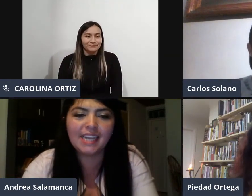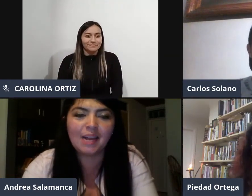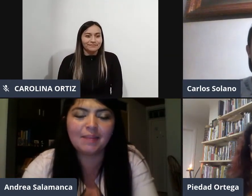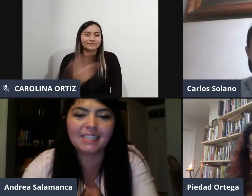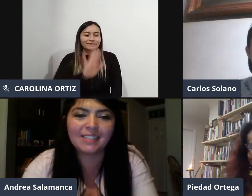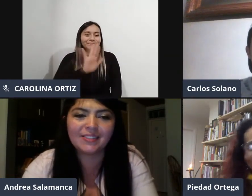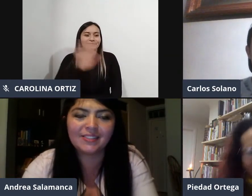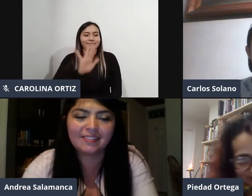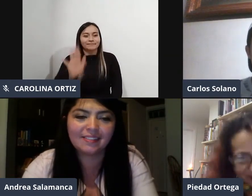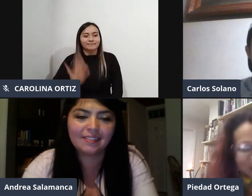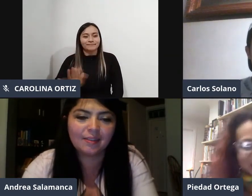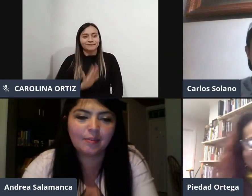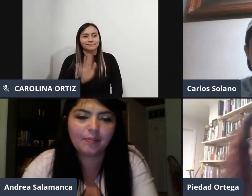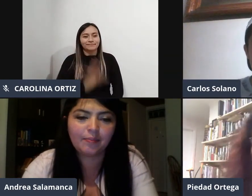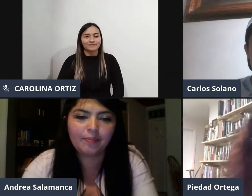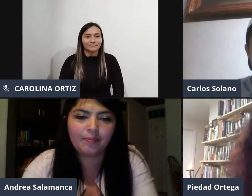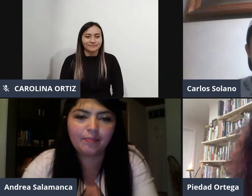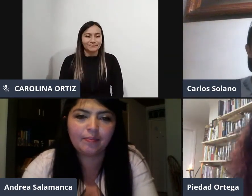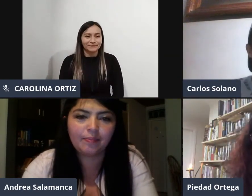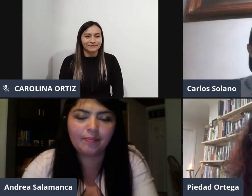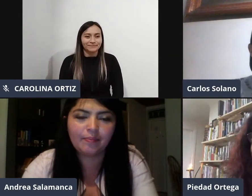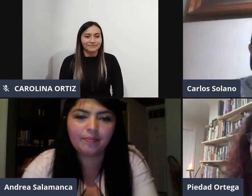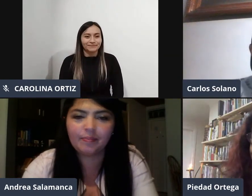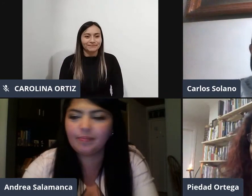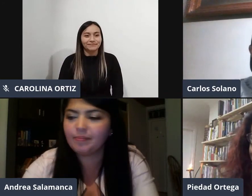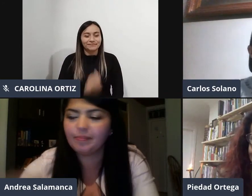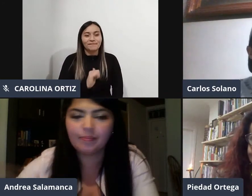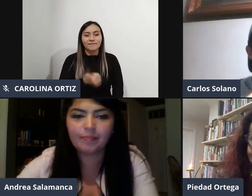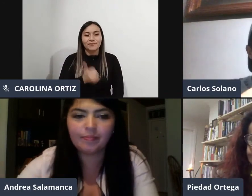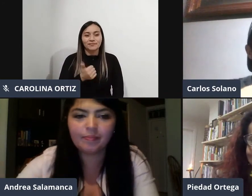dejamos entonces con que busquen